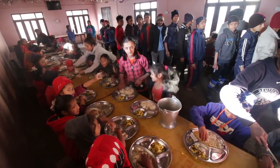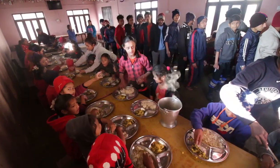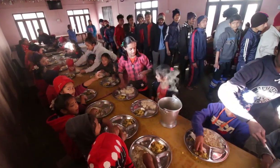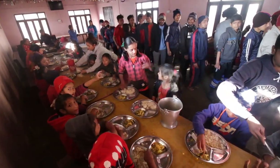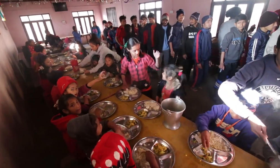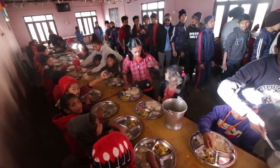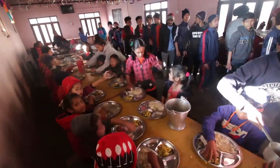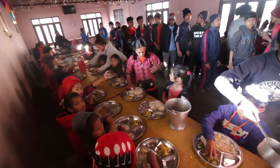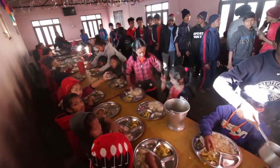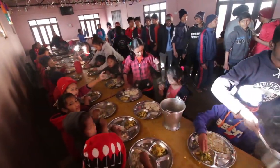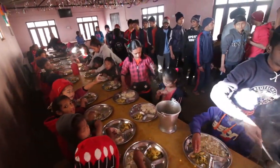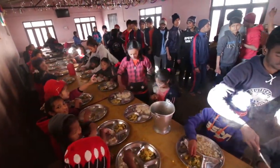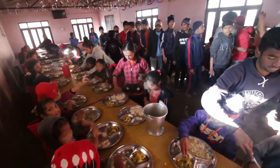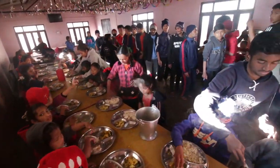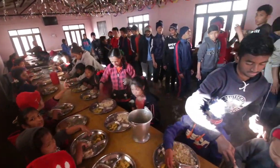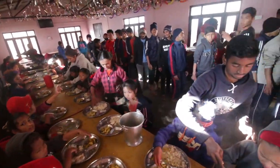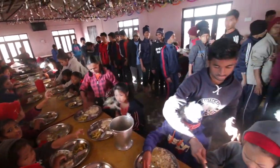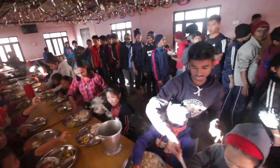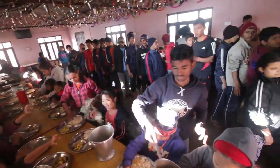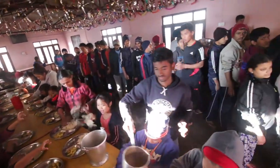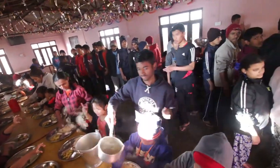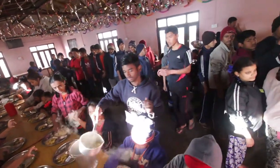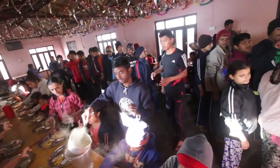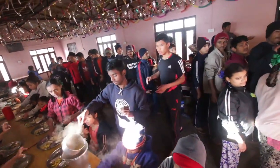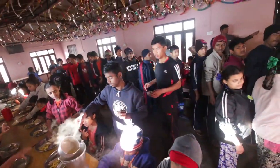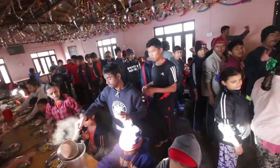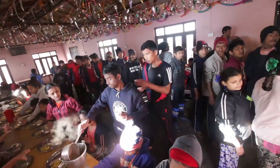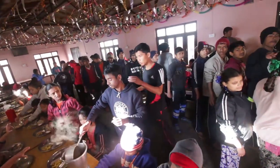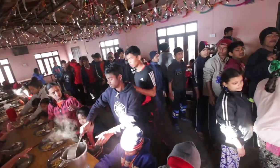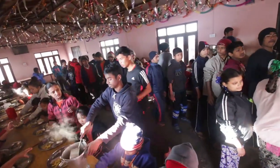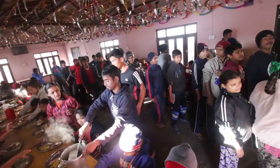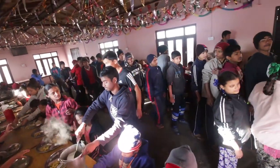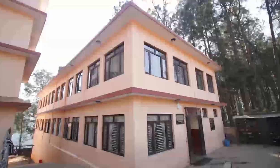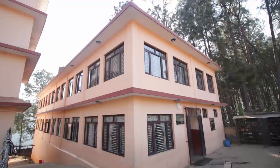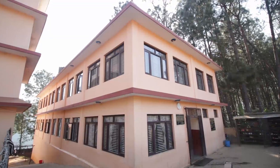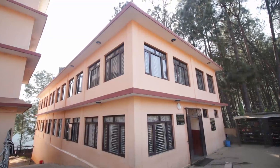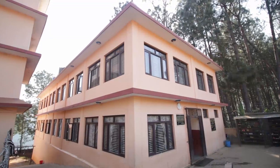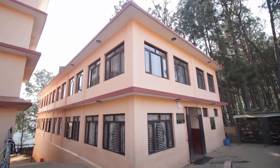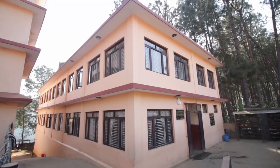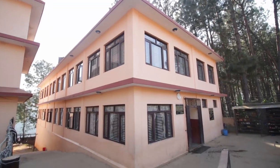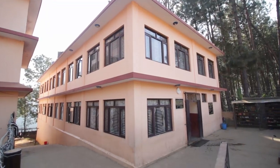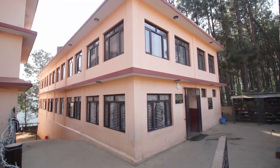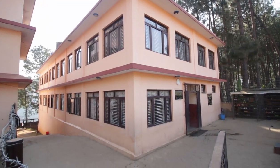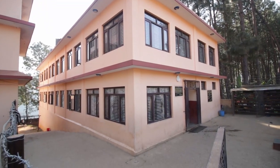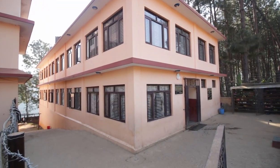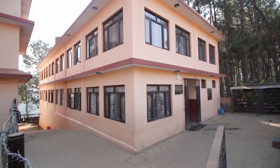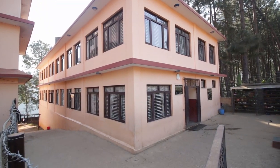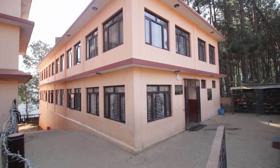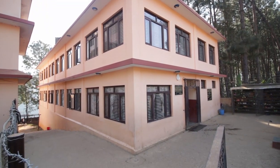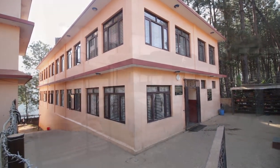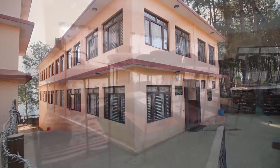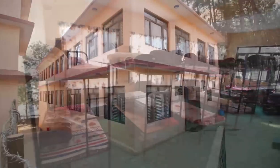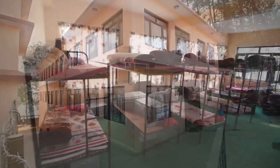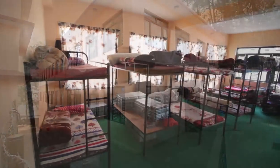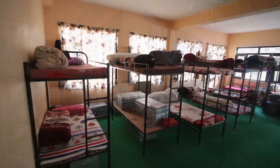यसका साथै उनीहरूलाई हाइजेनिक खाना खुवाउनका लागि क्यान्टिन तथा बस्नका लागि होस्टेलको पनि निशुल्क व्यवस्था